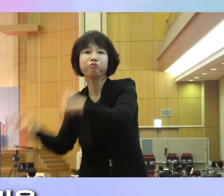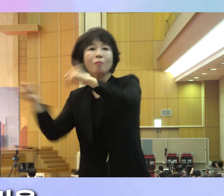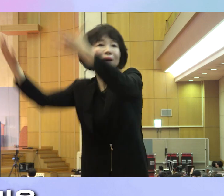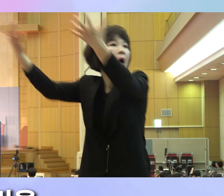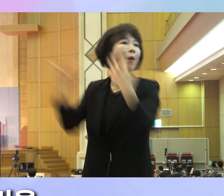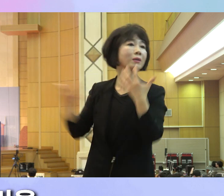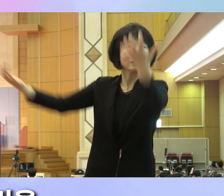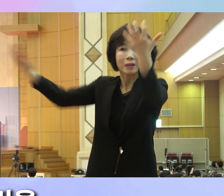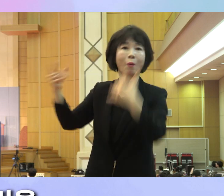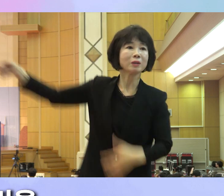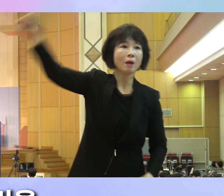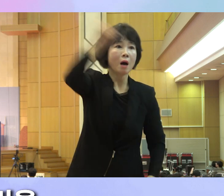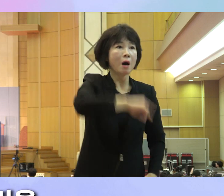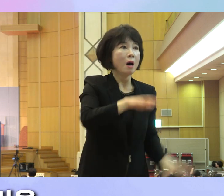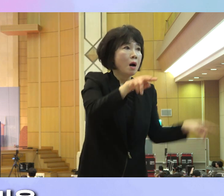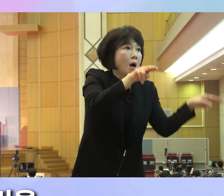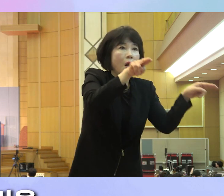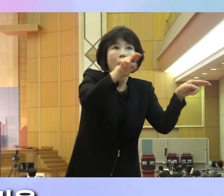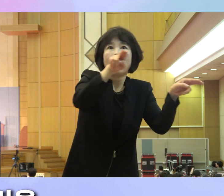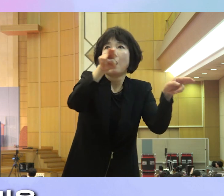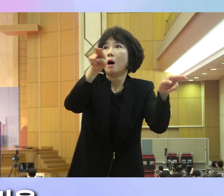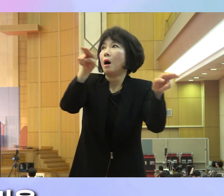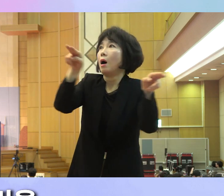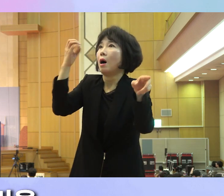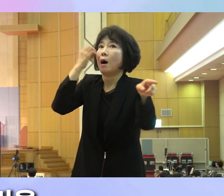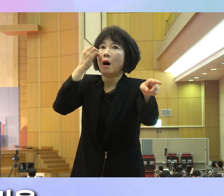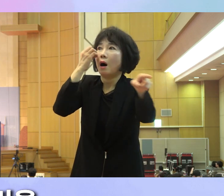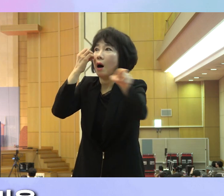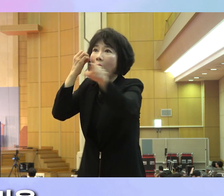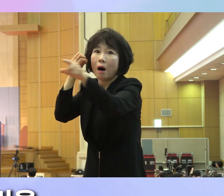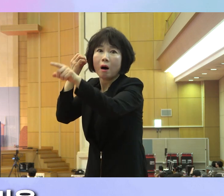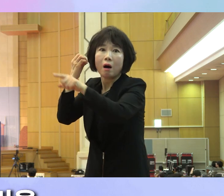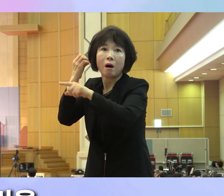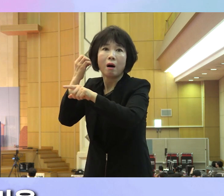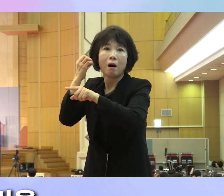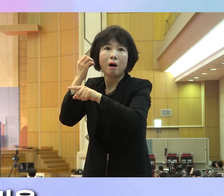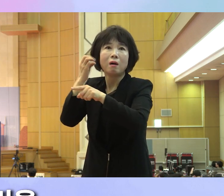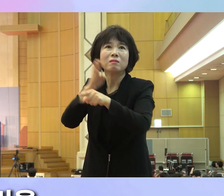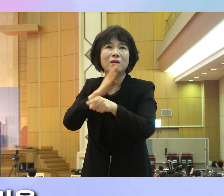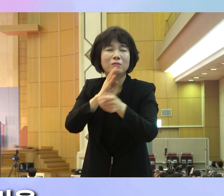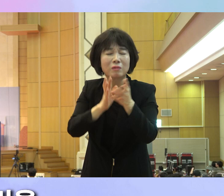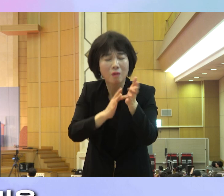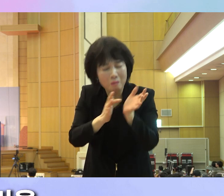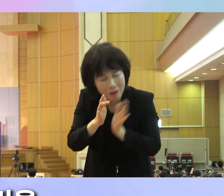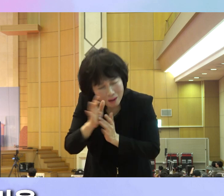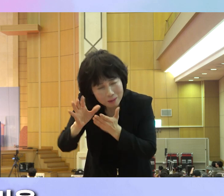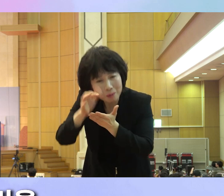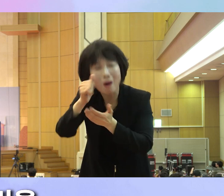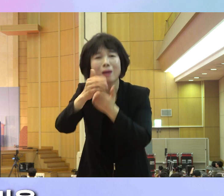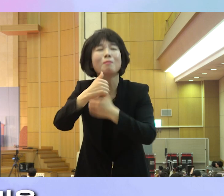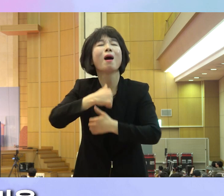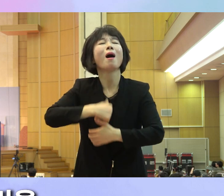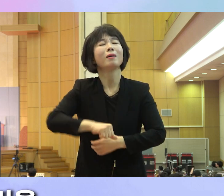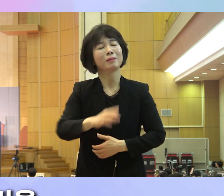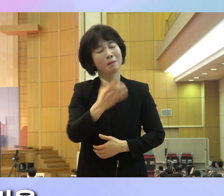사람들 막 부정하는 사람들까지도 진실로 예수님이 부활했다라고 인정했는데 그런데도 부활이